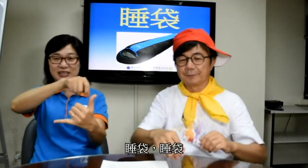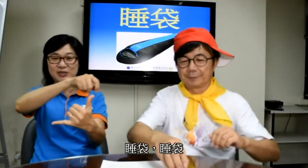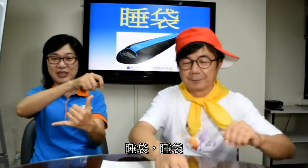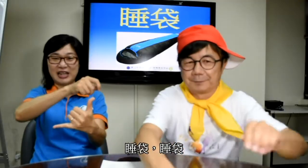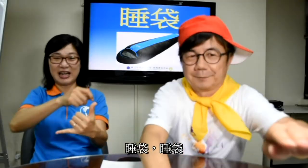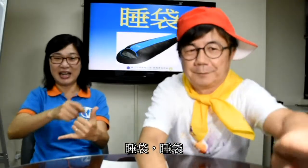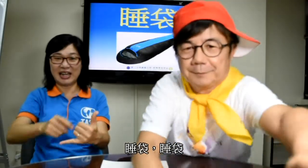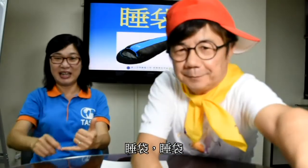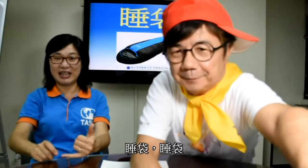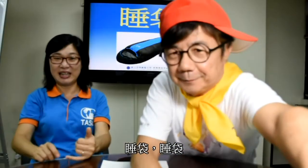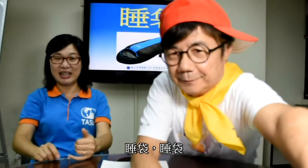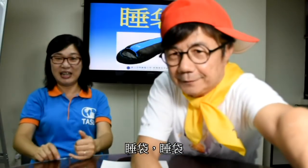睡袋。